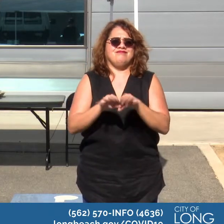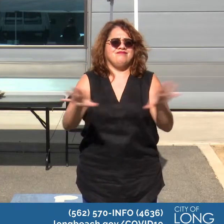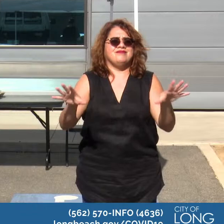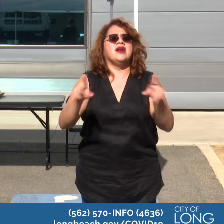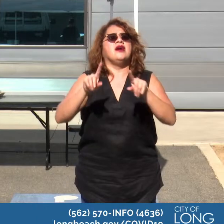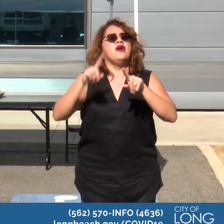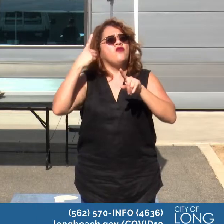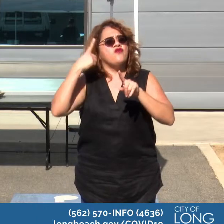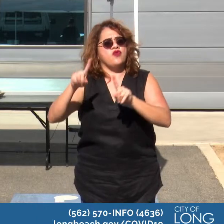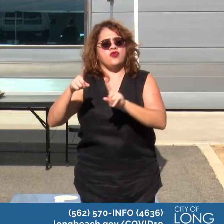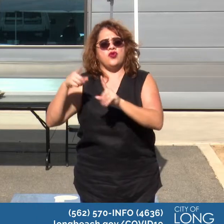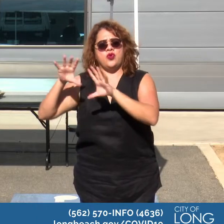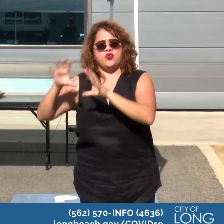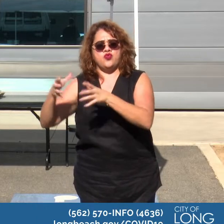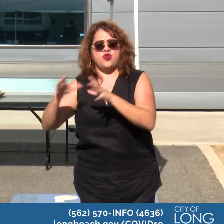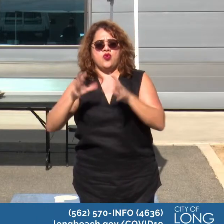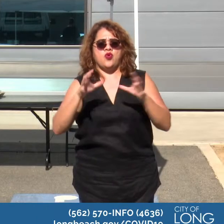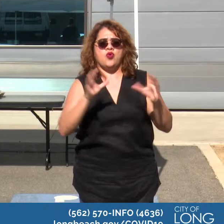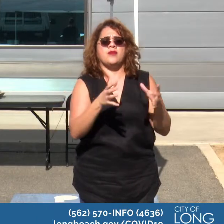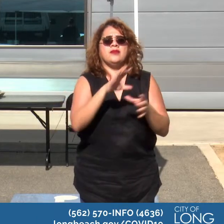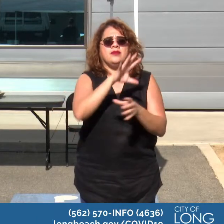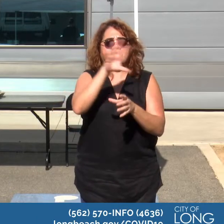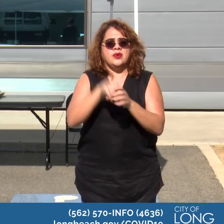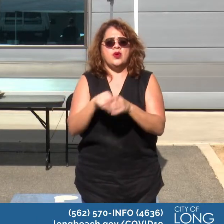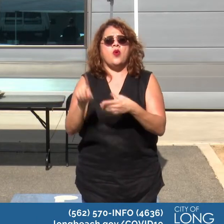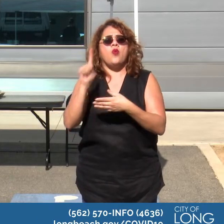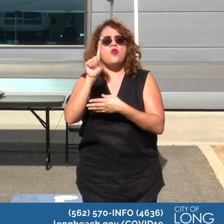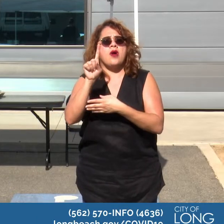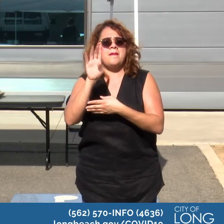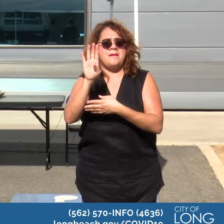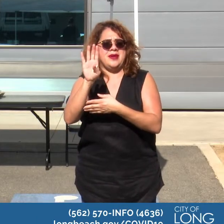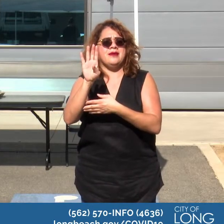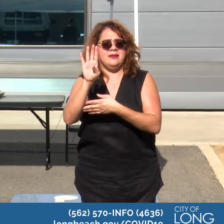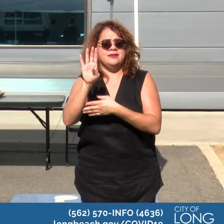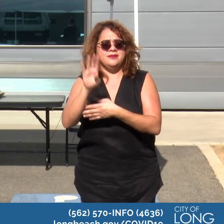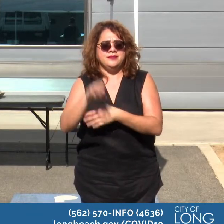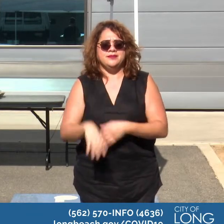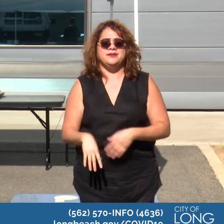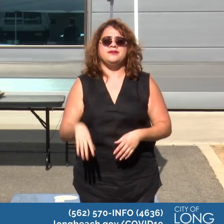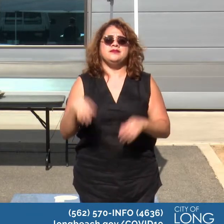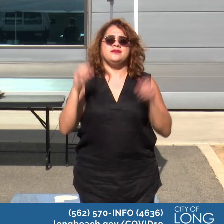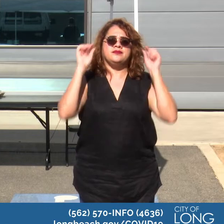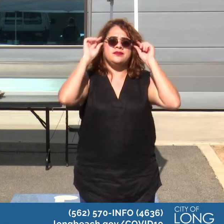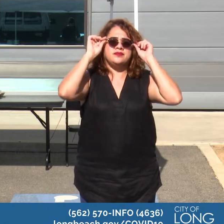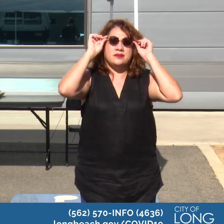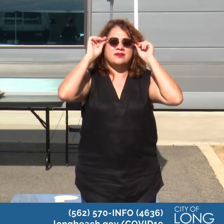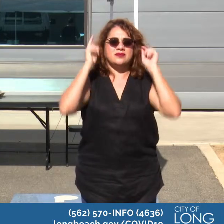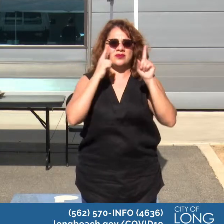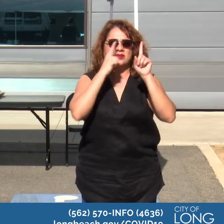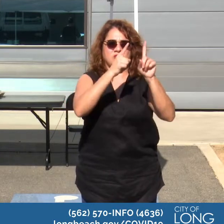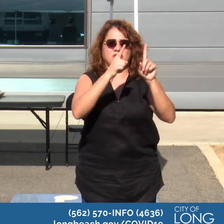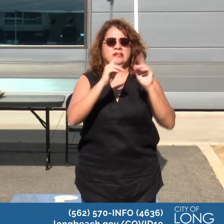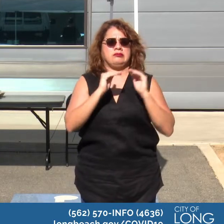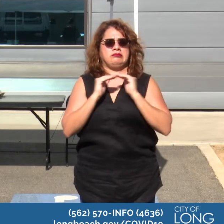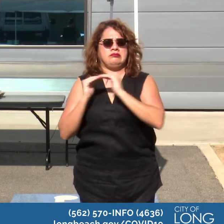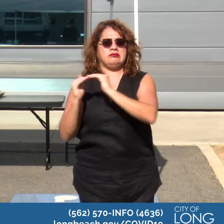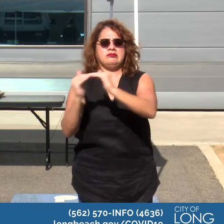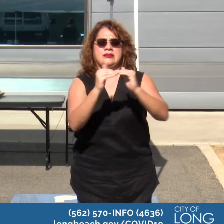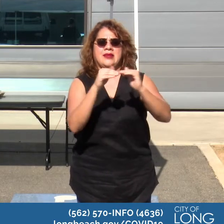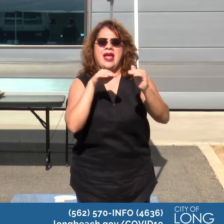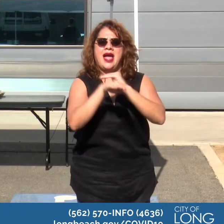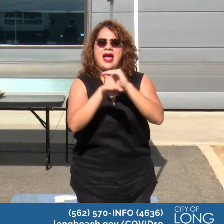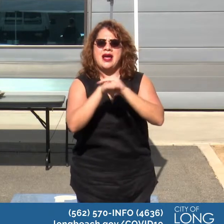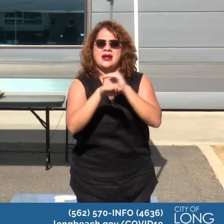fase 1B. Distribuimos las vacunas de manera equitativa en función de los que tienen más probabilidades